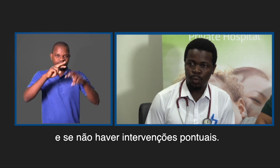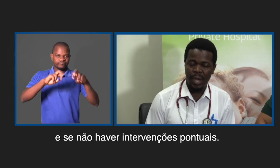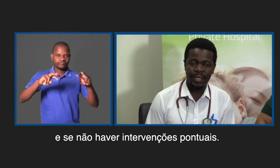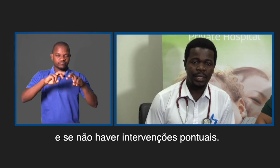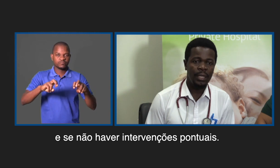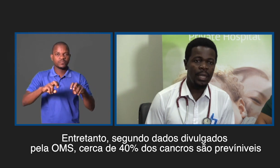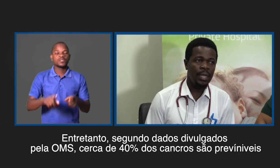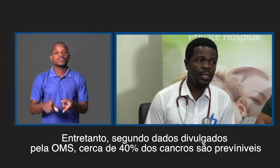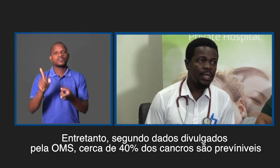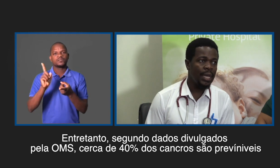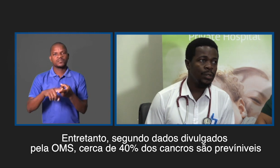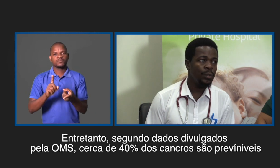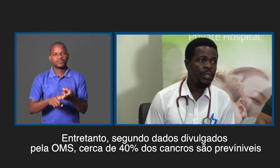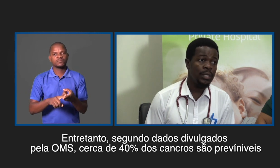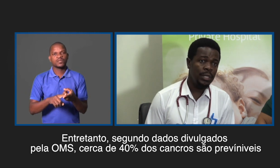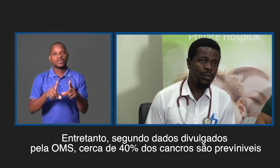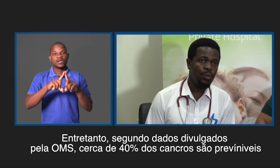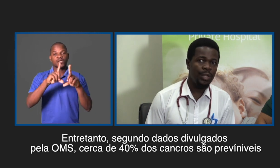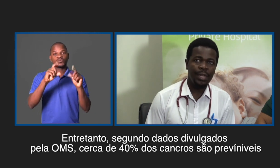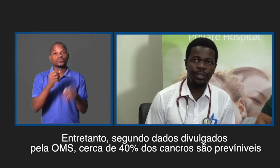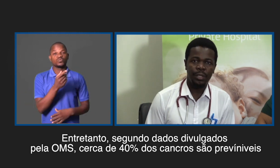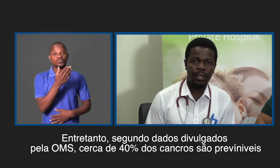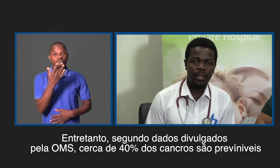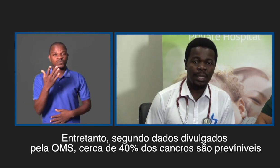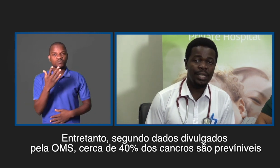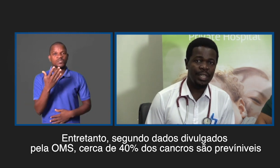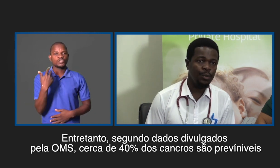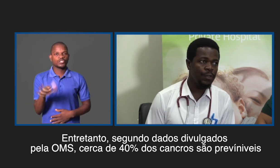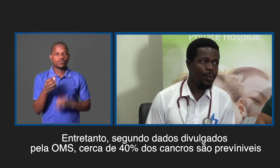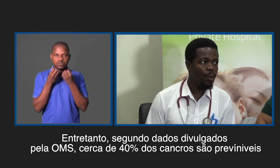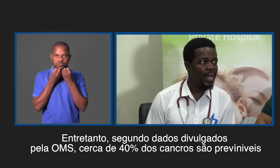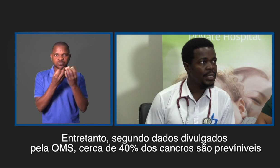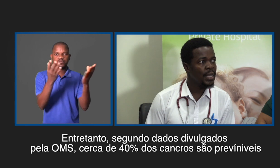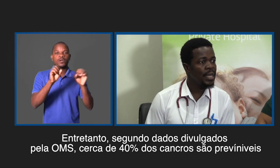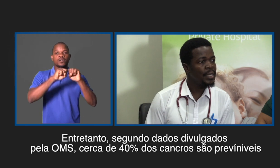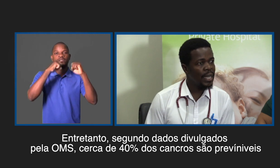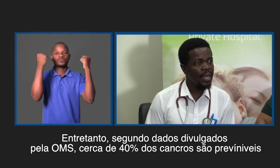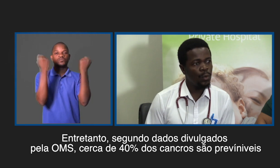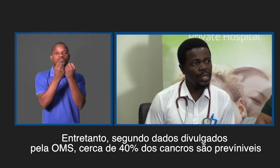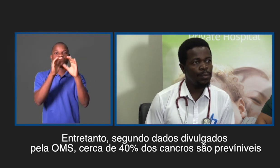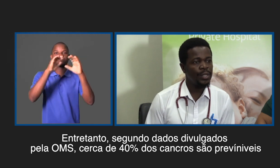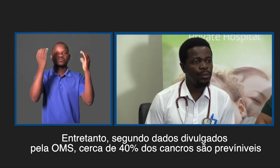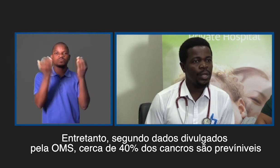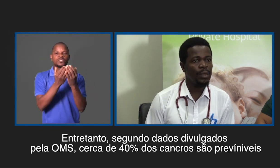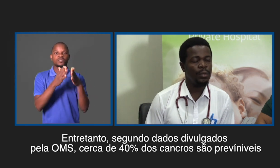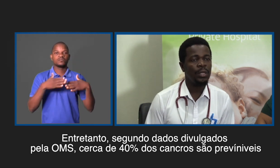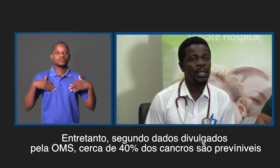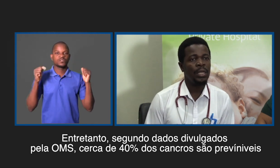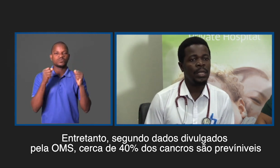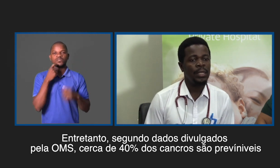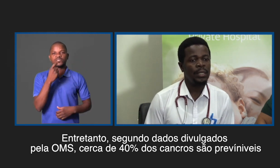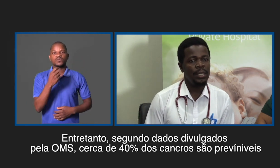pontuais. Entretanto, e segundo os dados até já disponíveis pela OMS, cerca de 40% dos